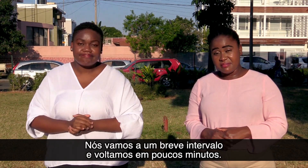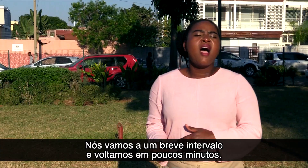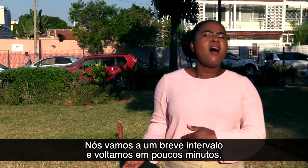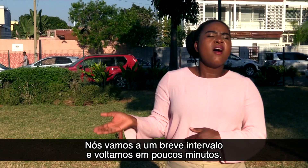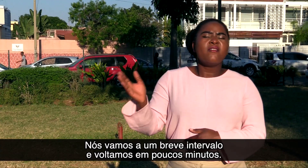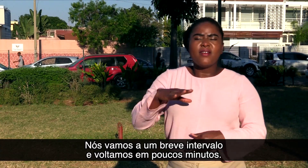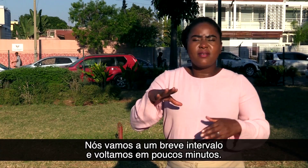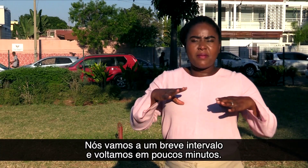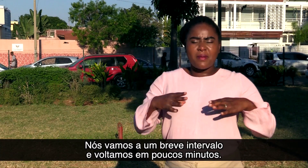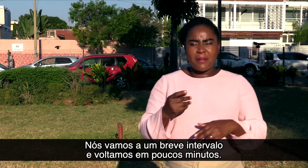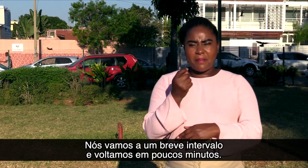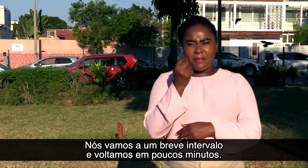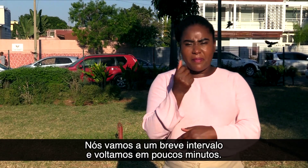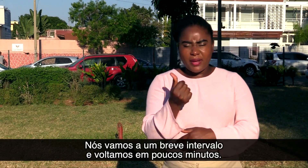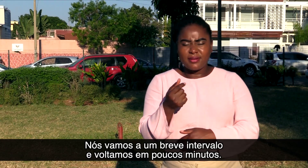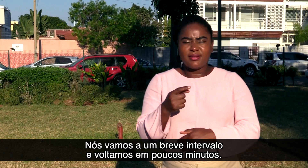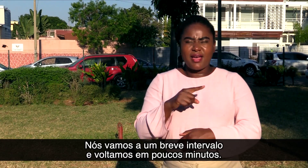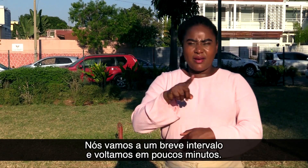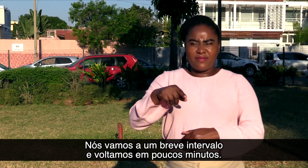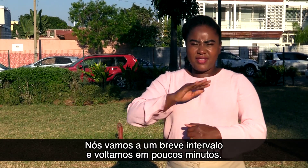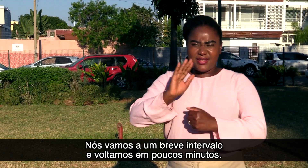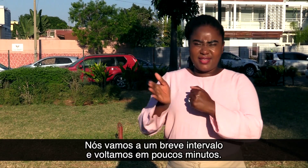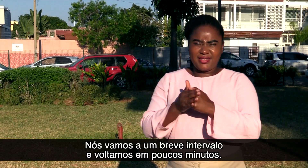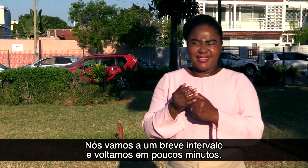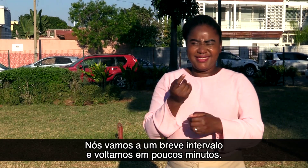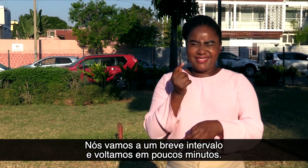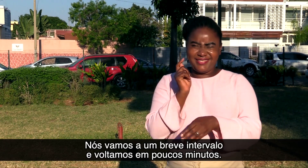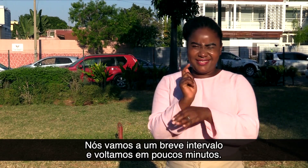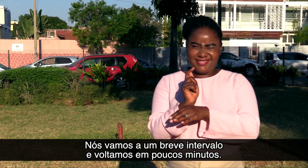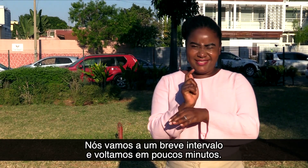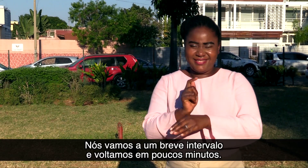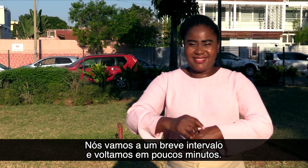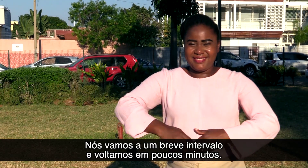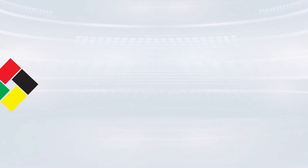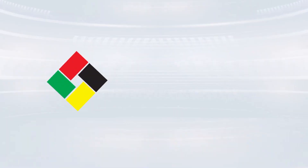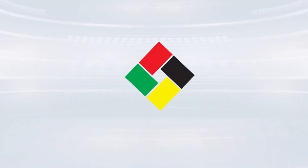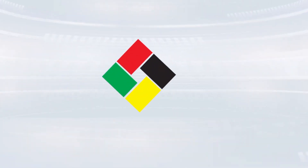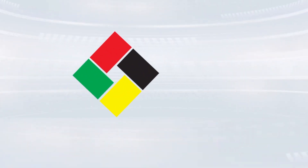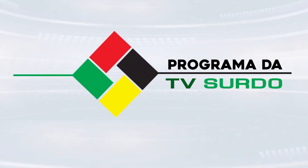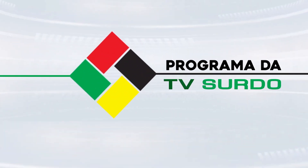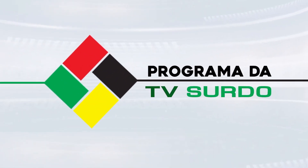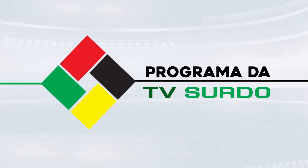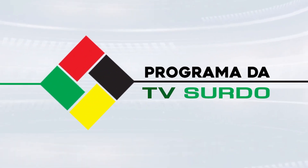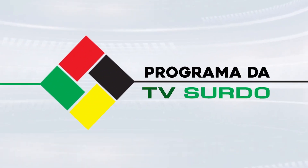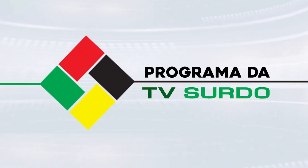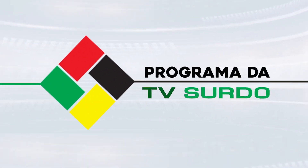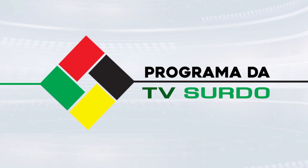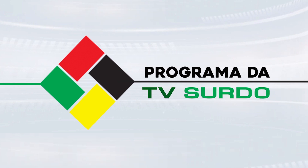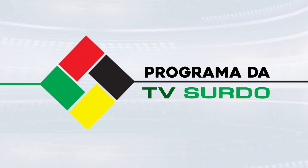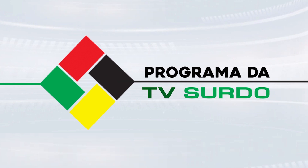Nós vamos a um breve intervalo e voltamos em poucos minutos.